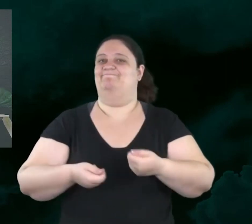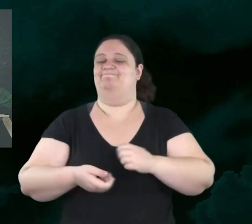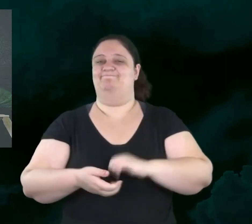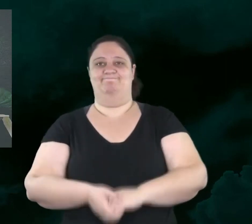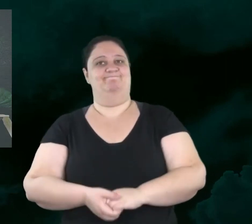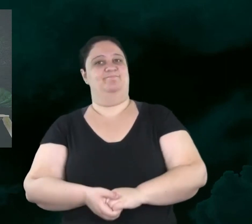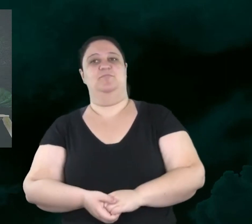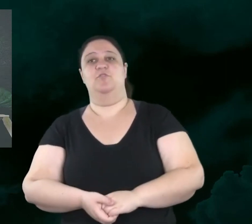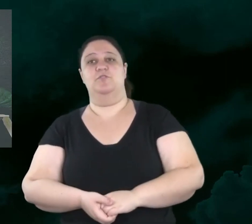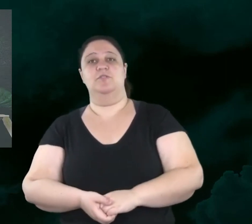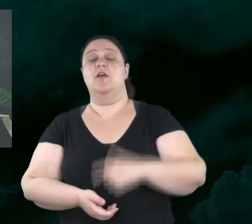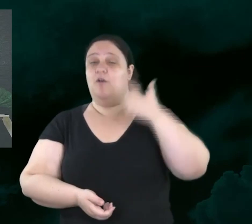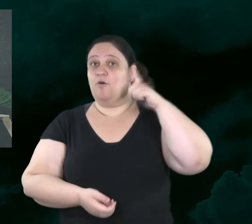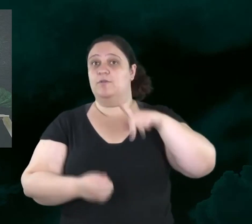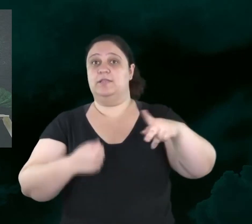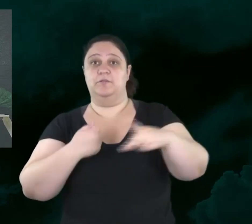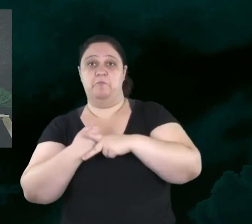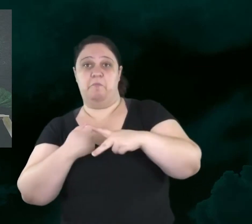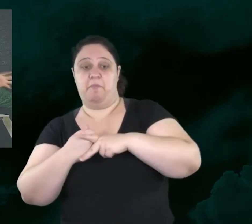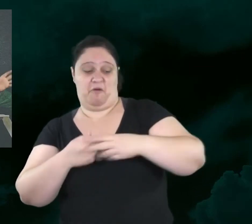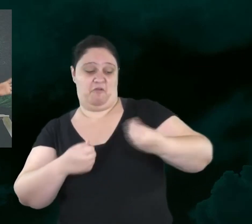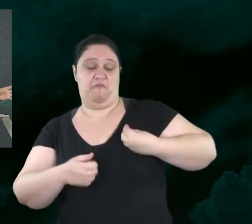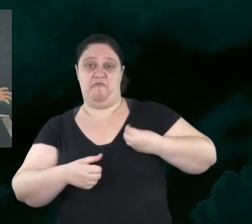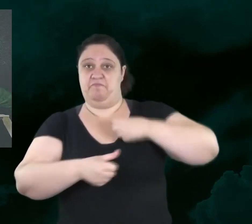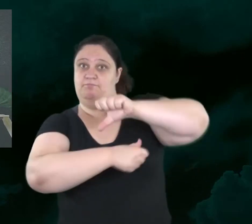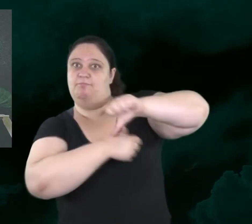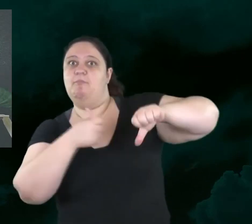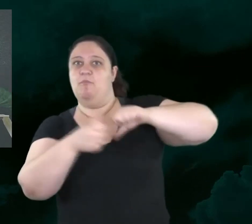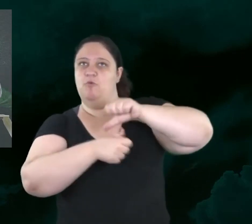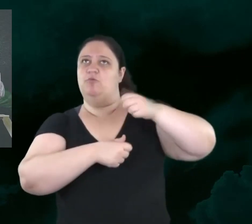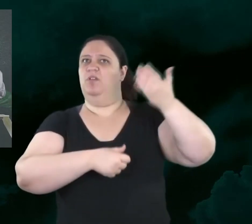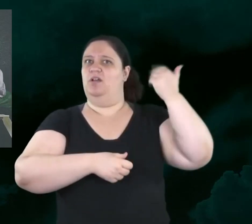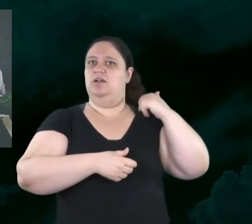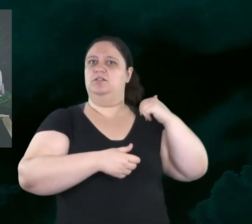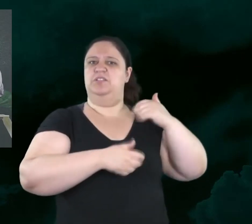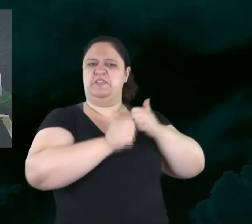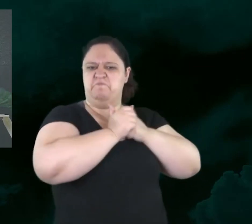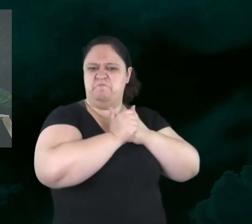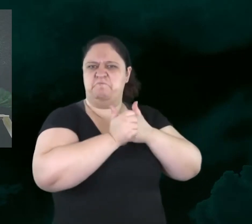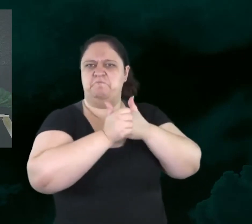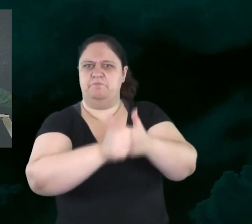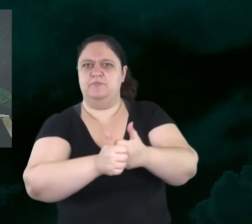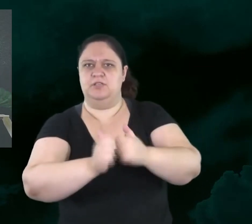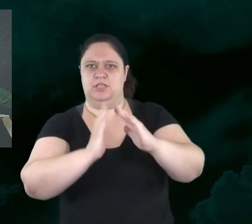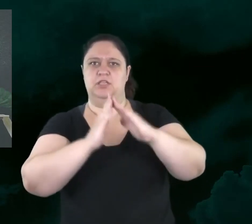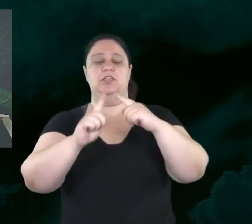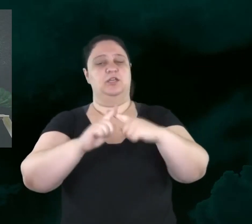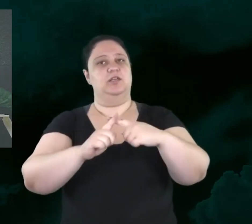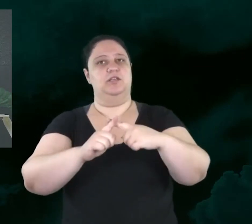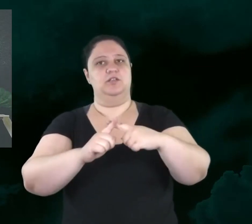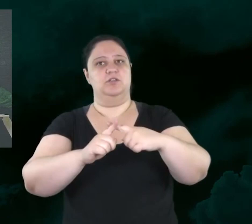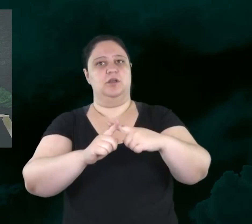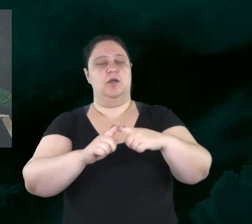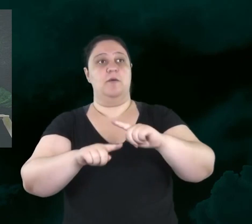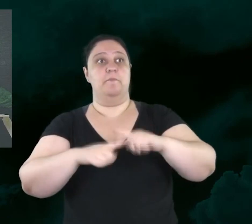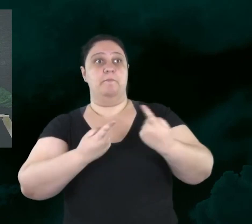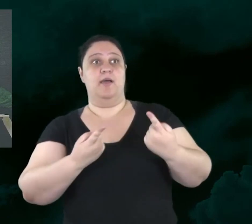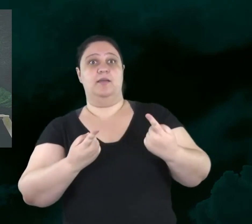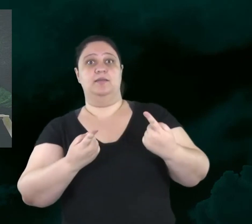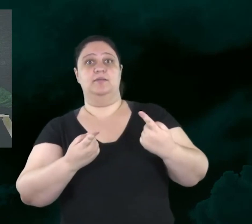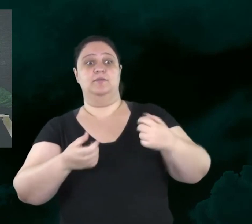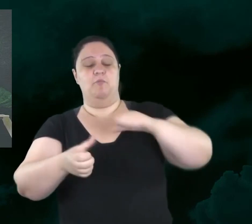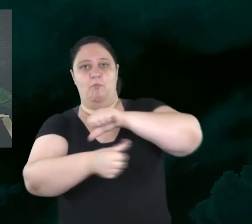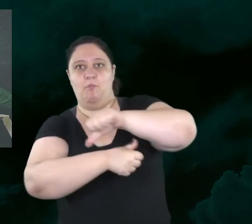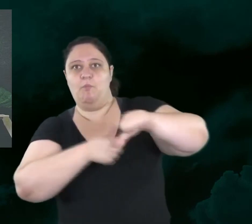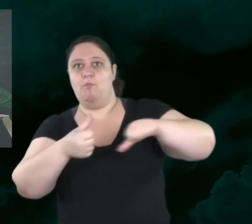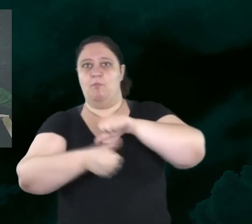apóstolo Paulo, né, de um perseguidor da igreja, de repente ele se tornou um que dava a